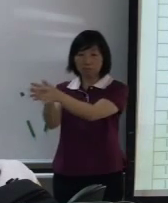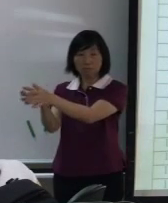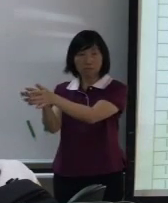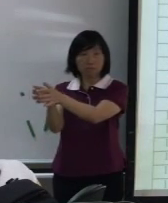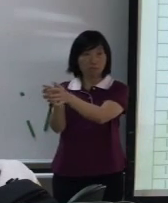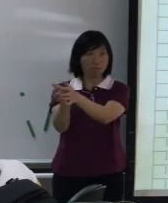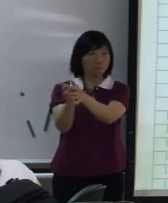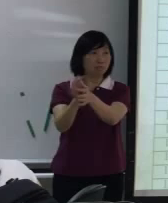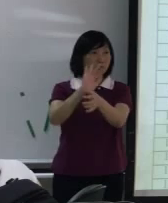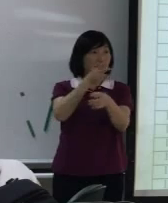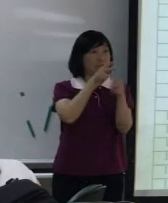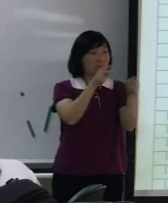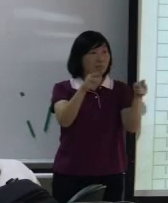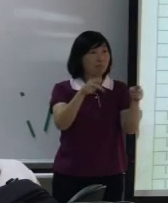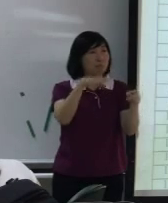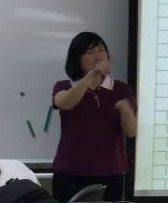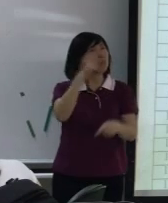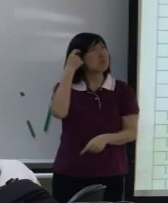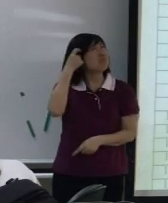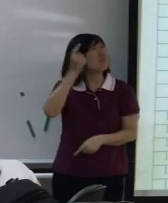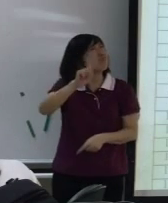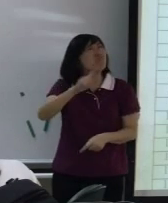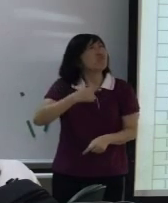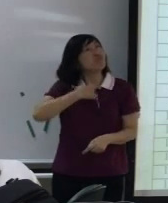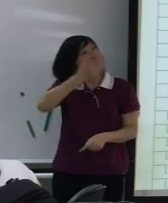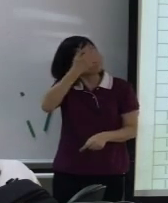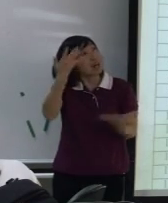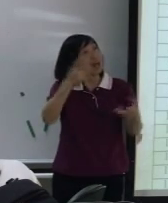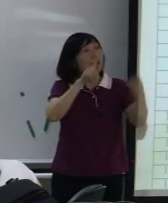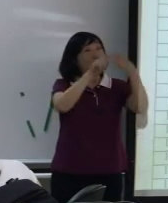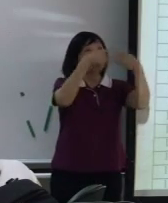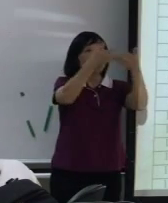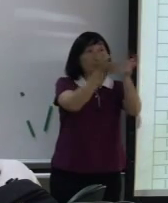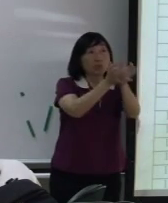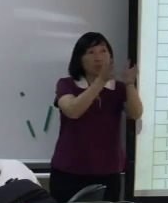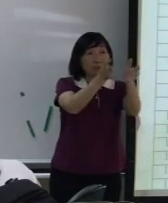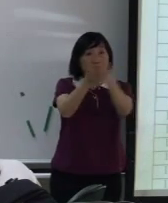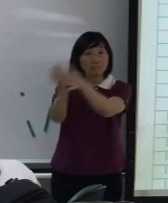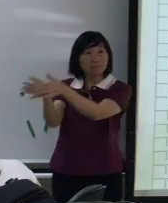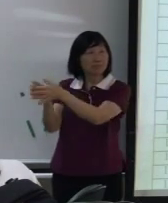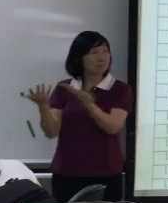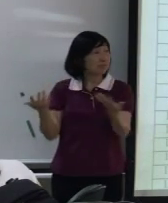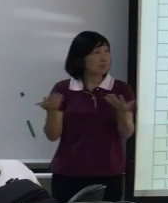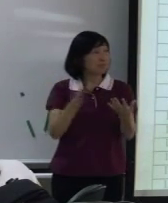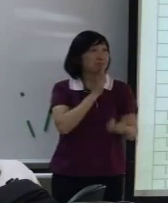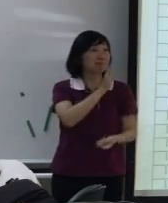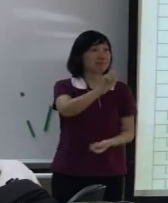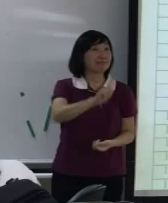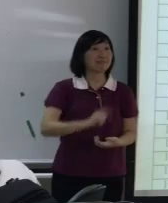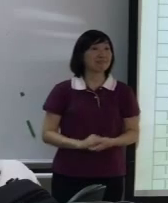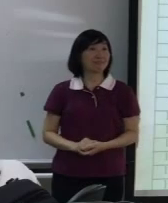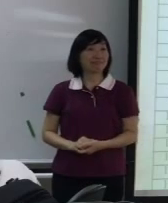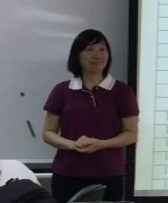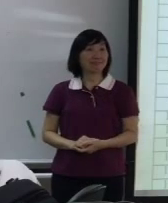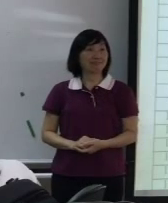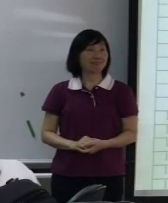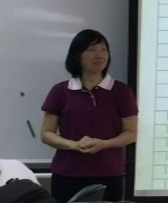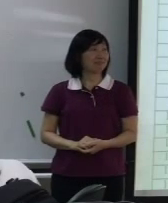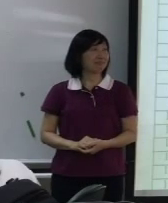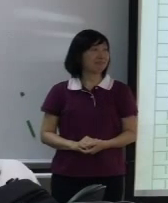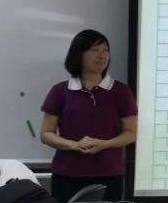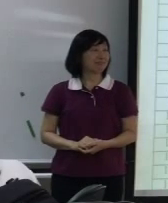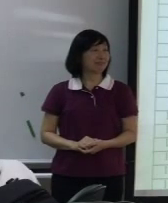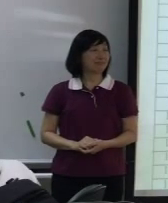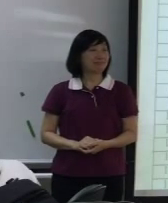词汇。什么叫主题分类的词汇呢？就是说，也许